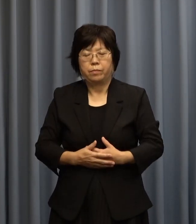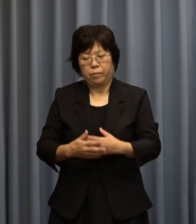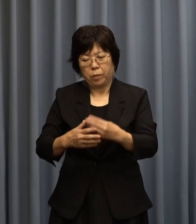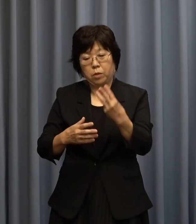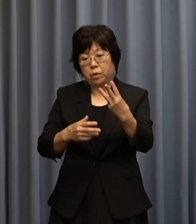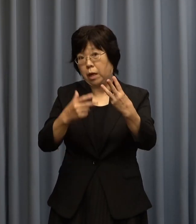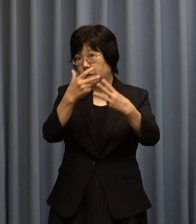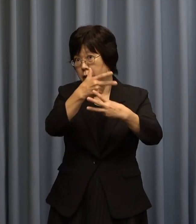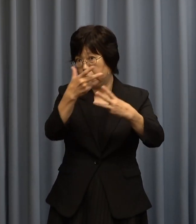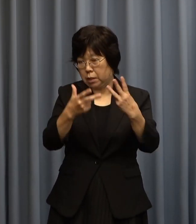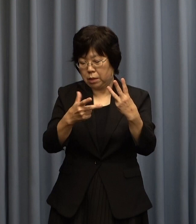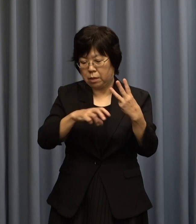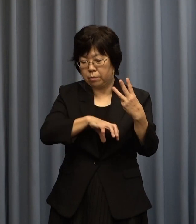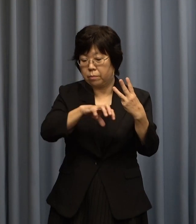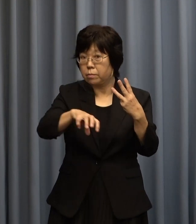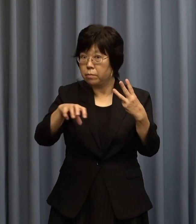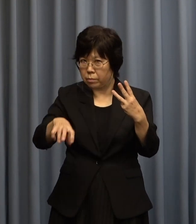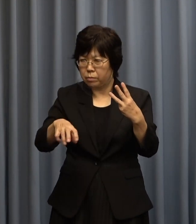市を含め、